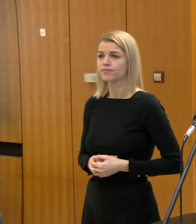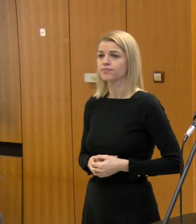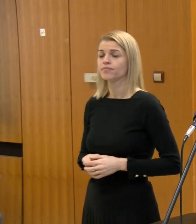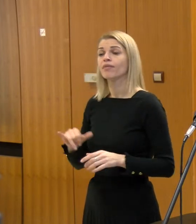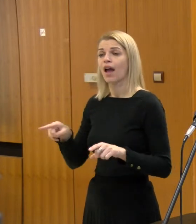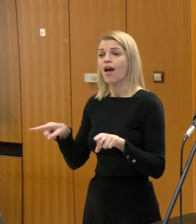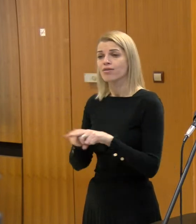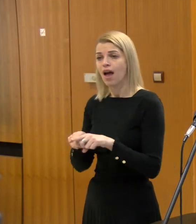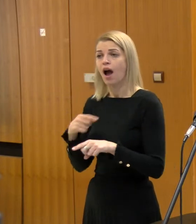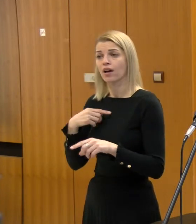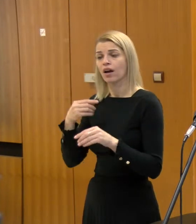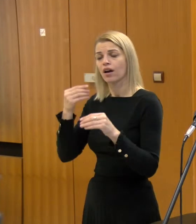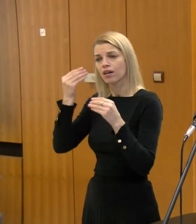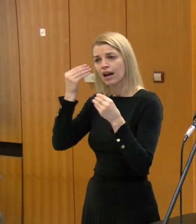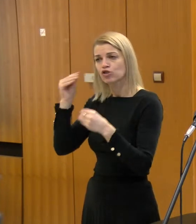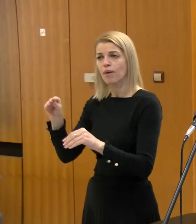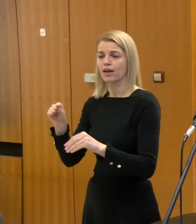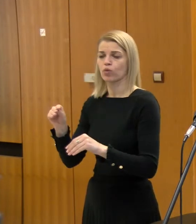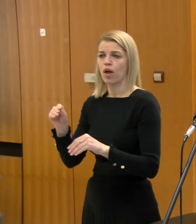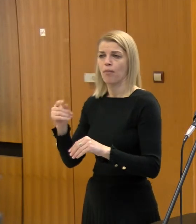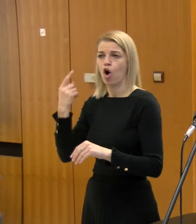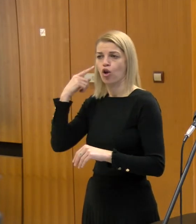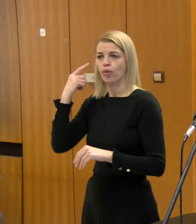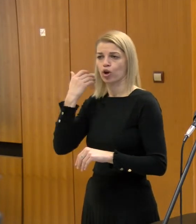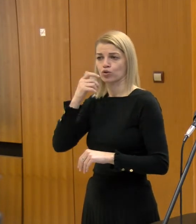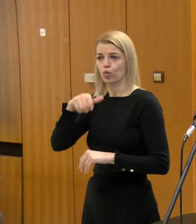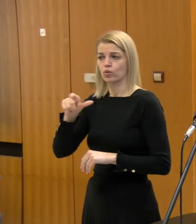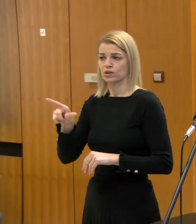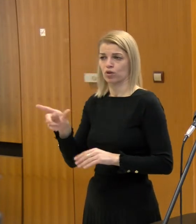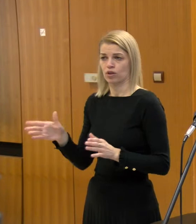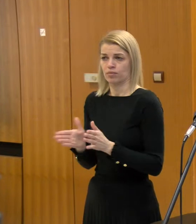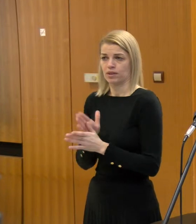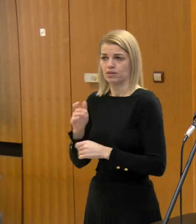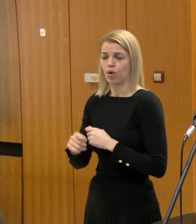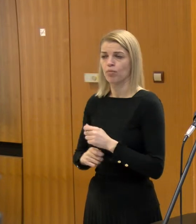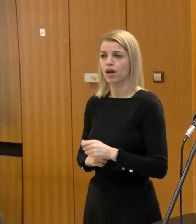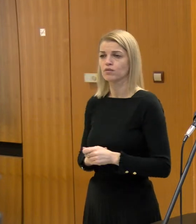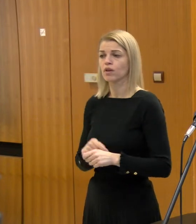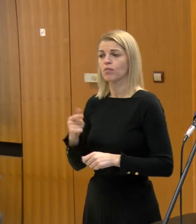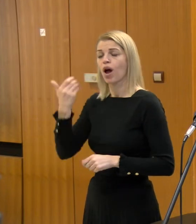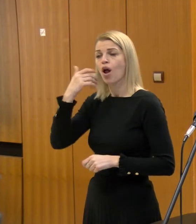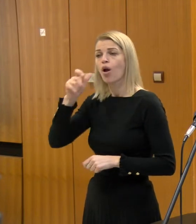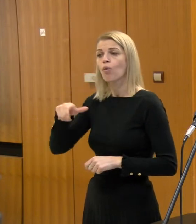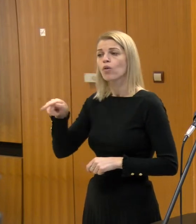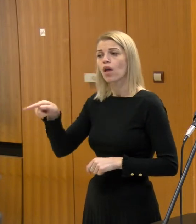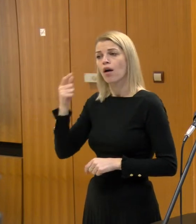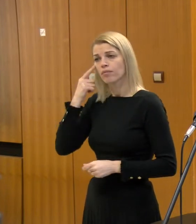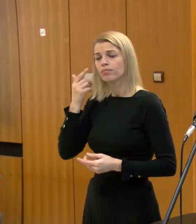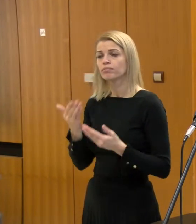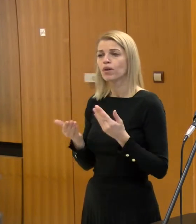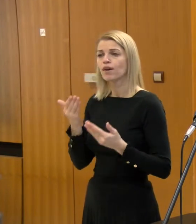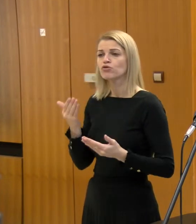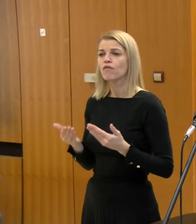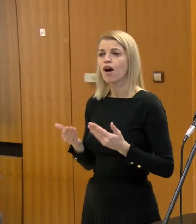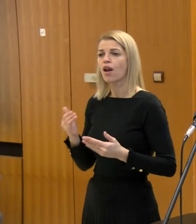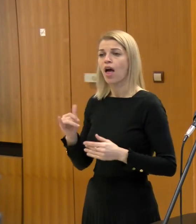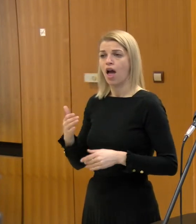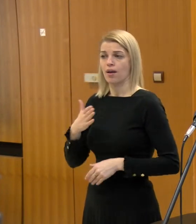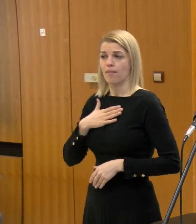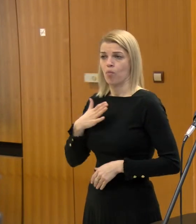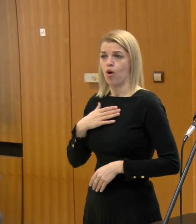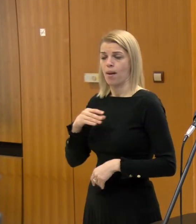tomu rešpektujem odbornosť ľudí, s ktorými pracujem a tí ľudia považovali aj